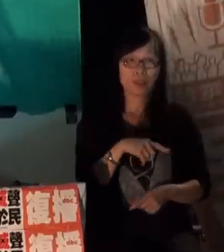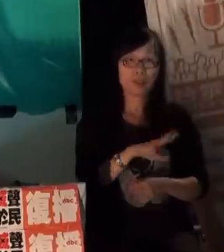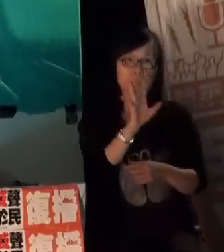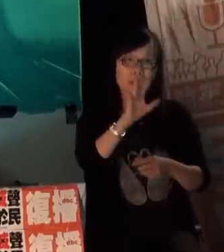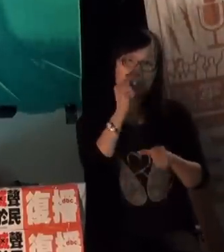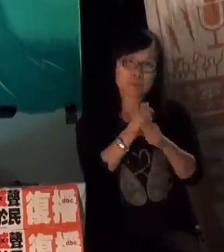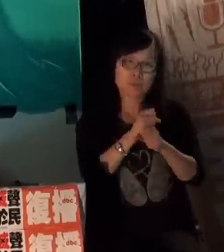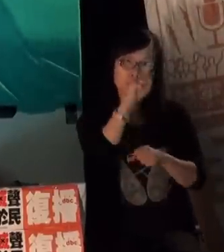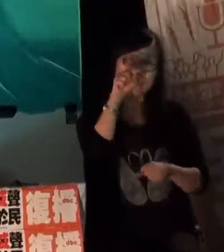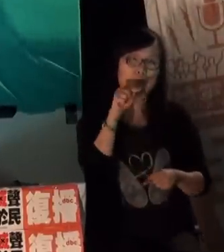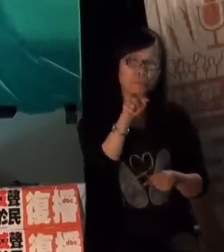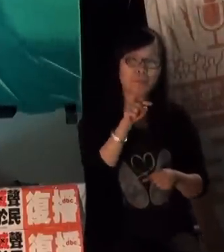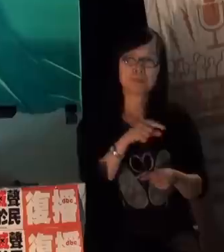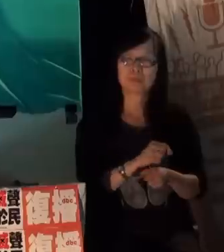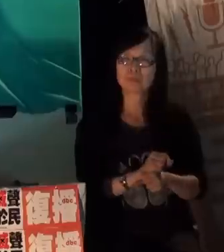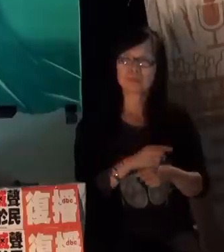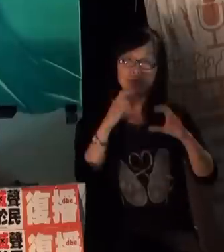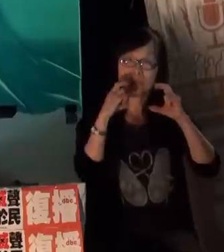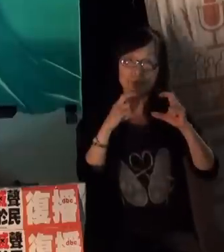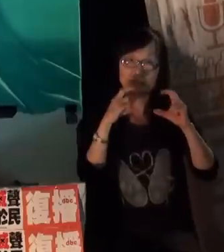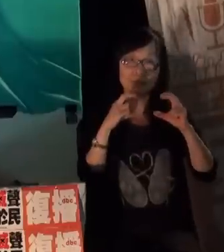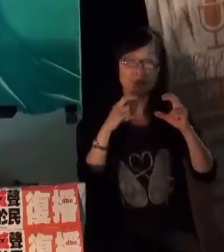明白，點解地鐵